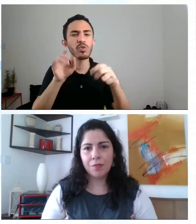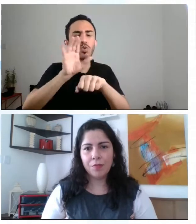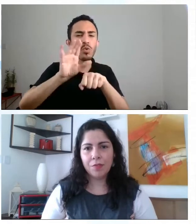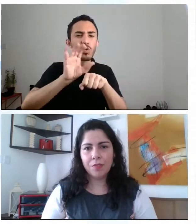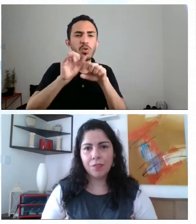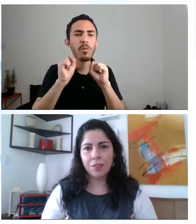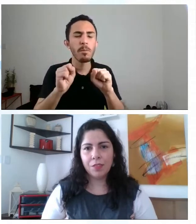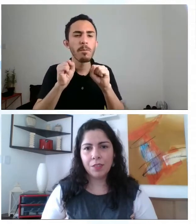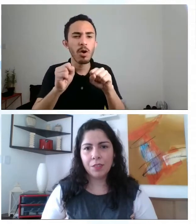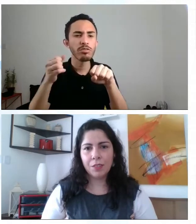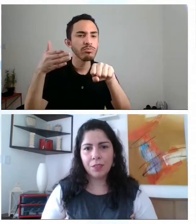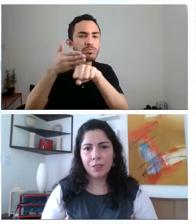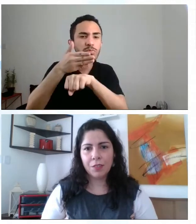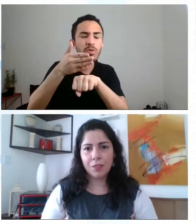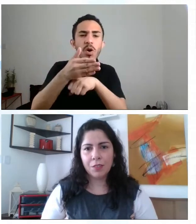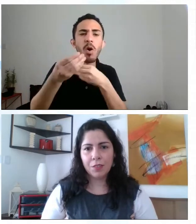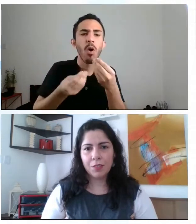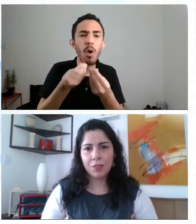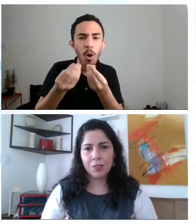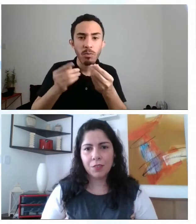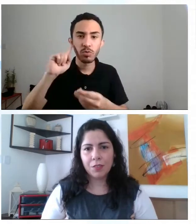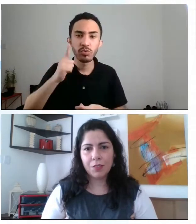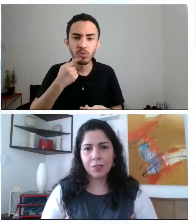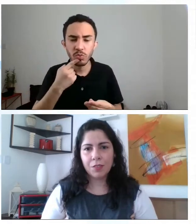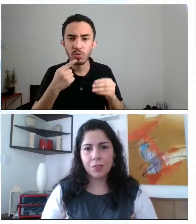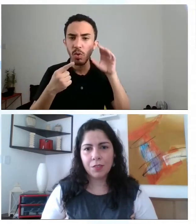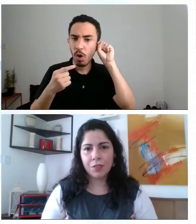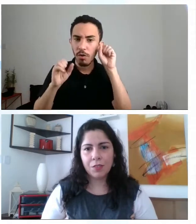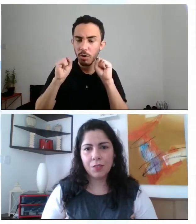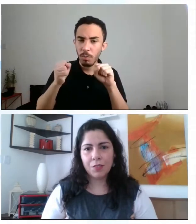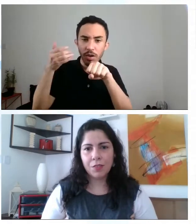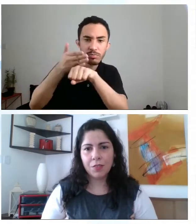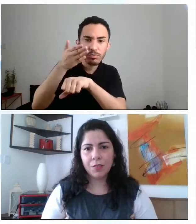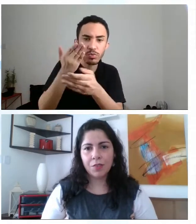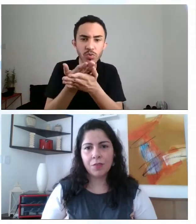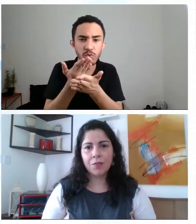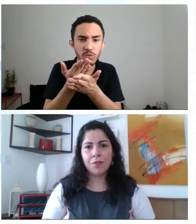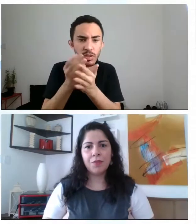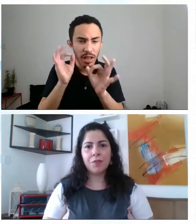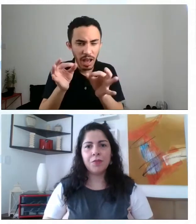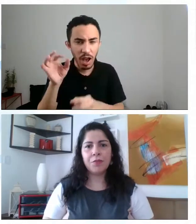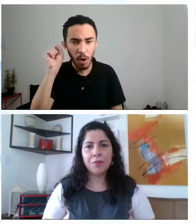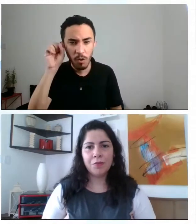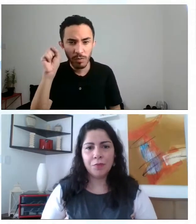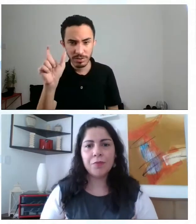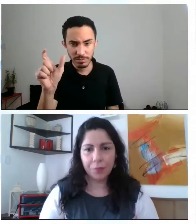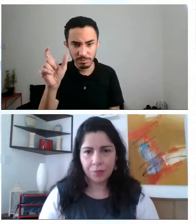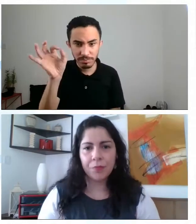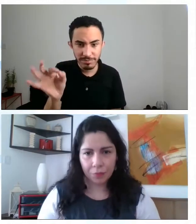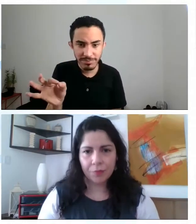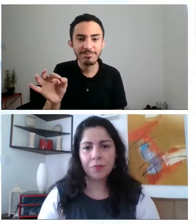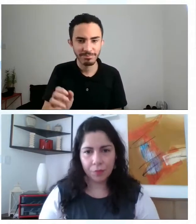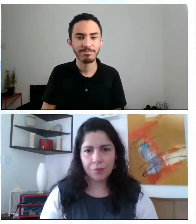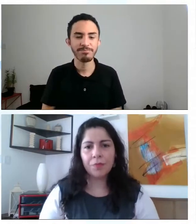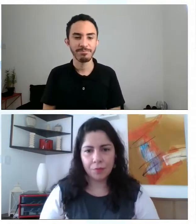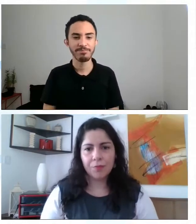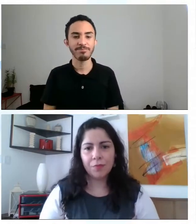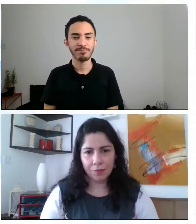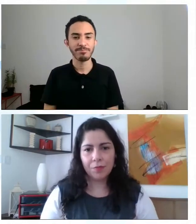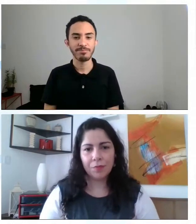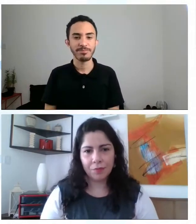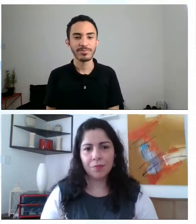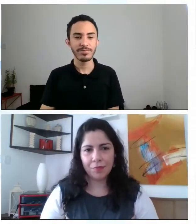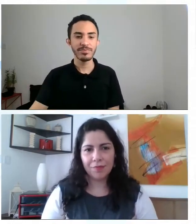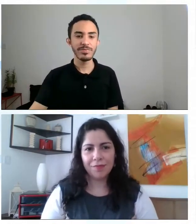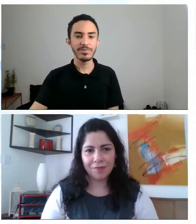podem ser frequentados tanto por surdos quanto por ouvintes? É ouvintes que a gente fala? Sim.